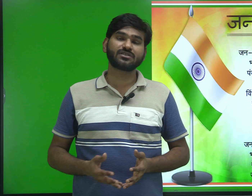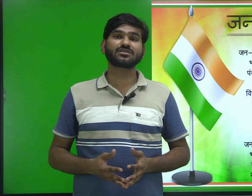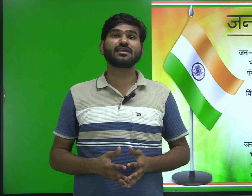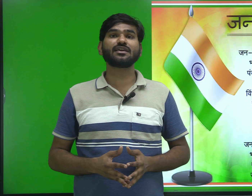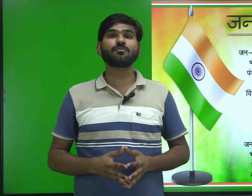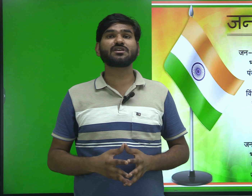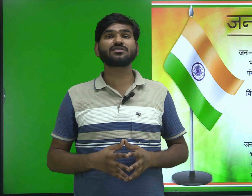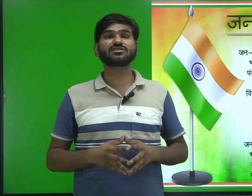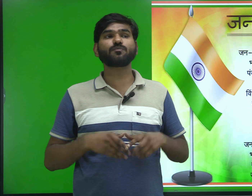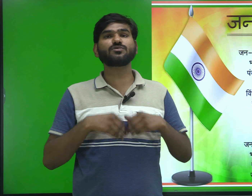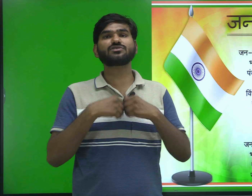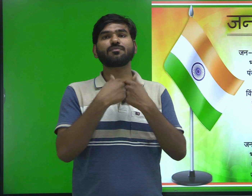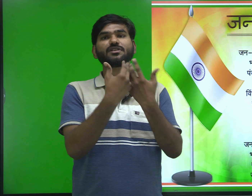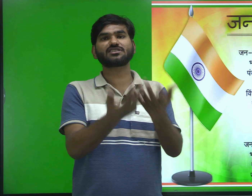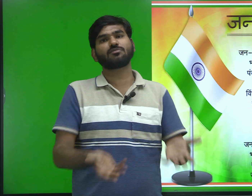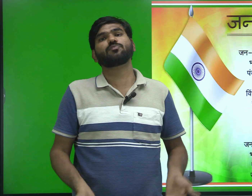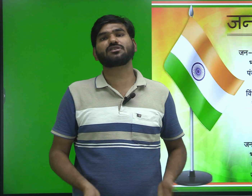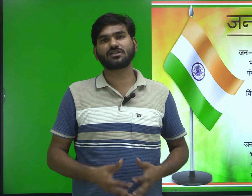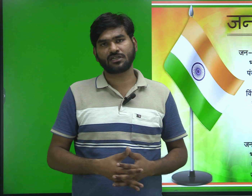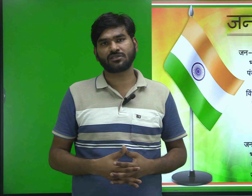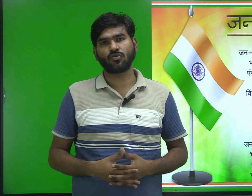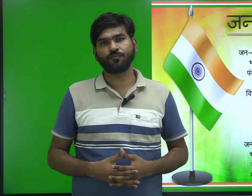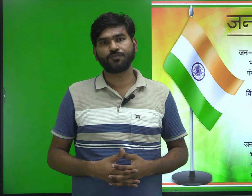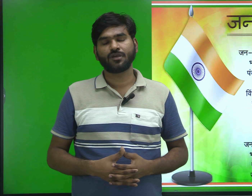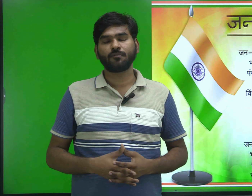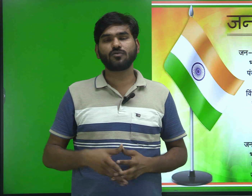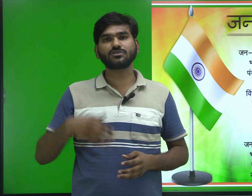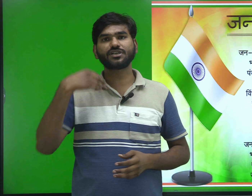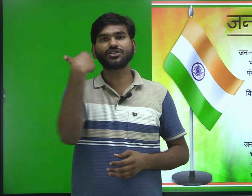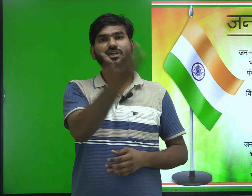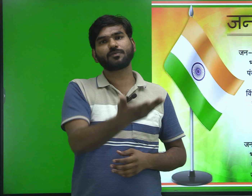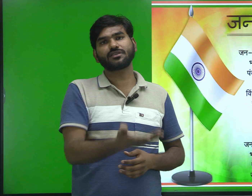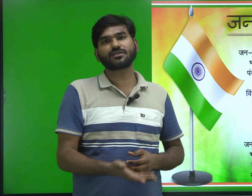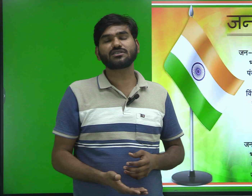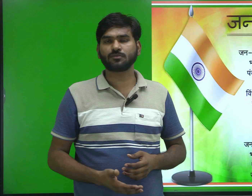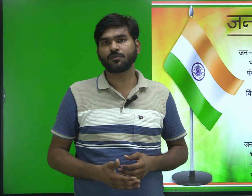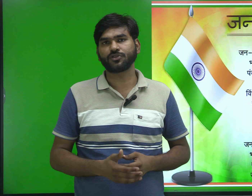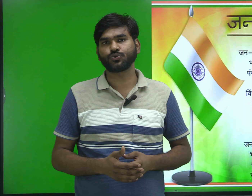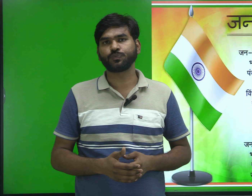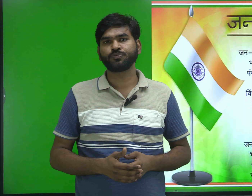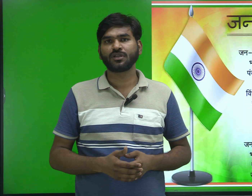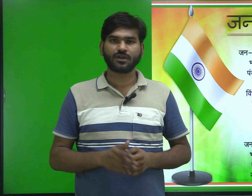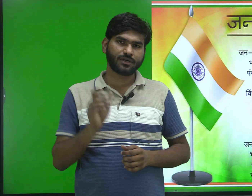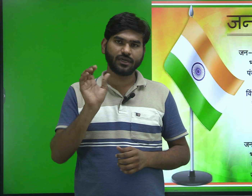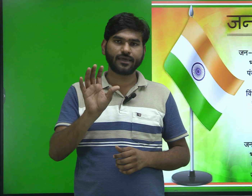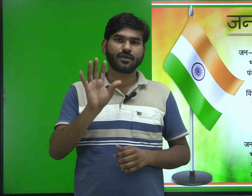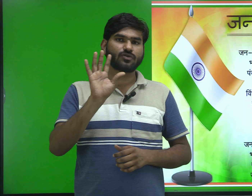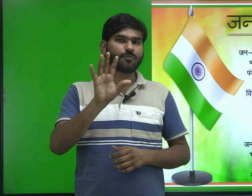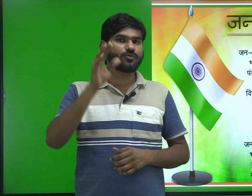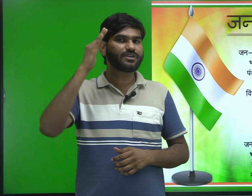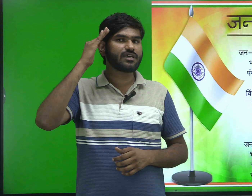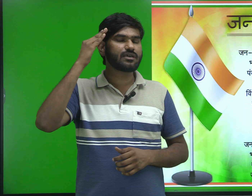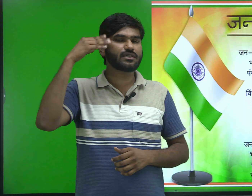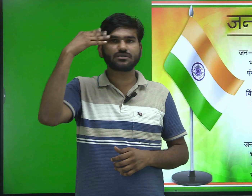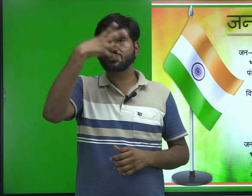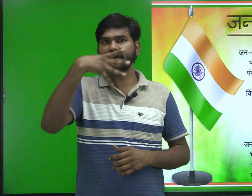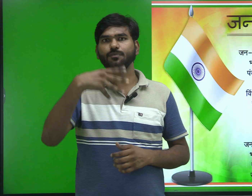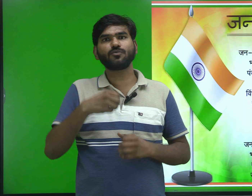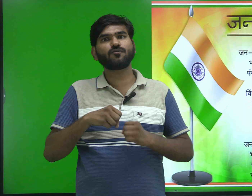लिए मैं सब कुछ अपना समर्पित कर सकता हूँ। मैं उस देश के प्रति इतना समर्पित हूँ। ठीक है, तो आपको ये चेहरे पे वो चमक